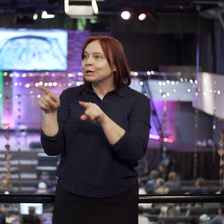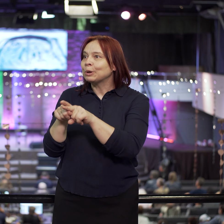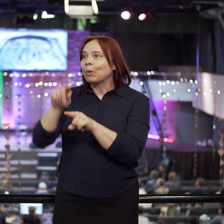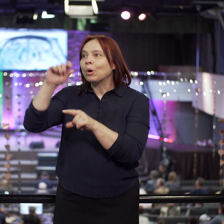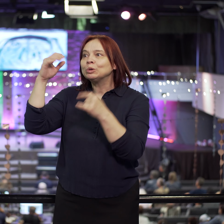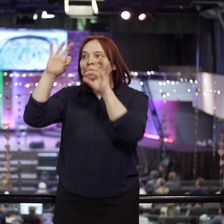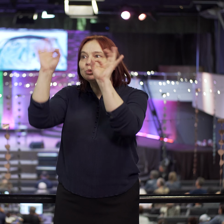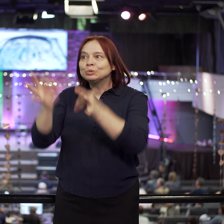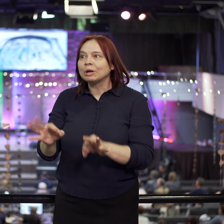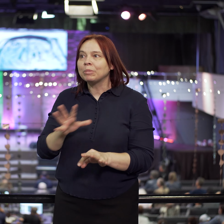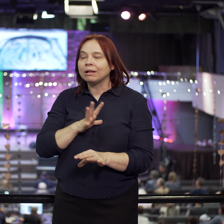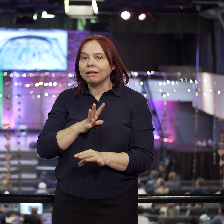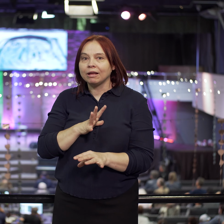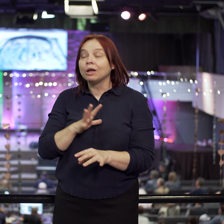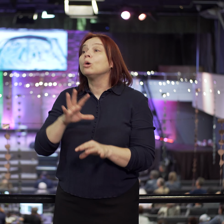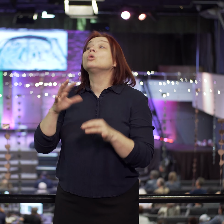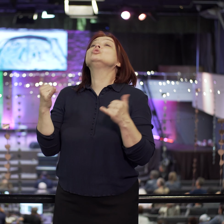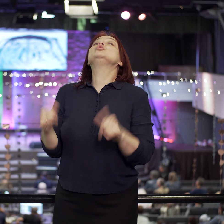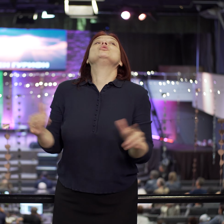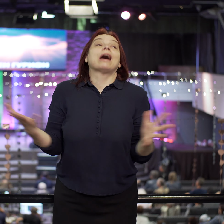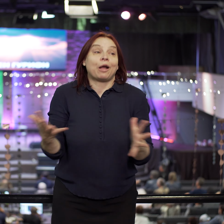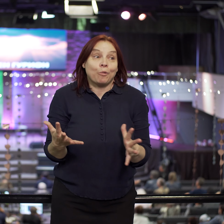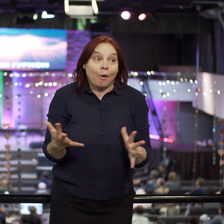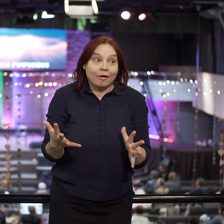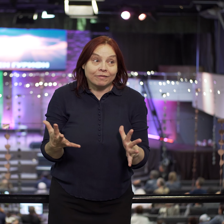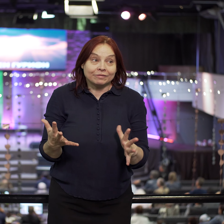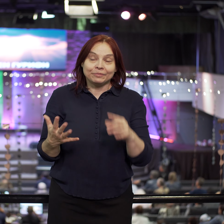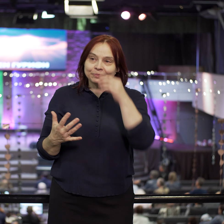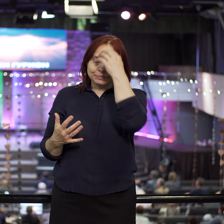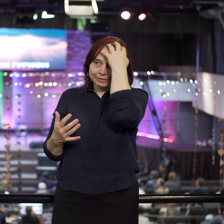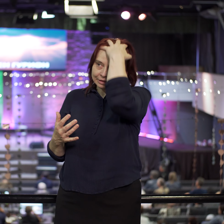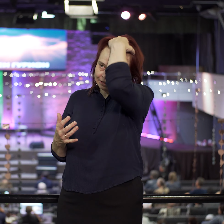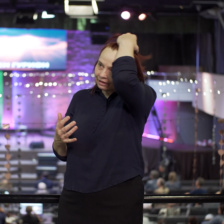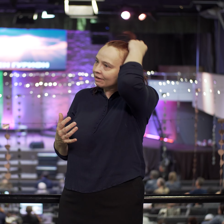Израиля. Чудо заключалось в том, что